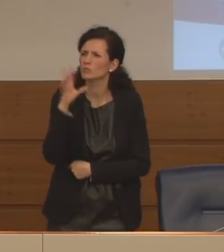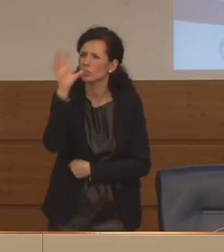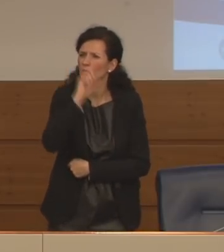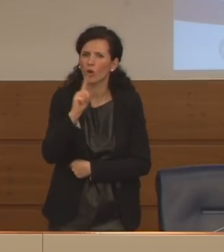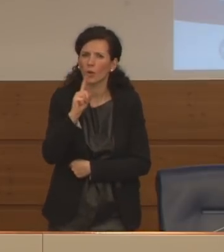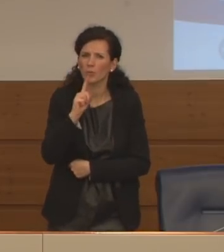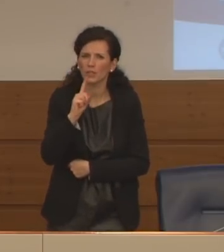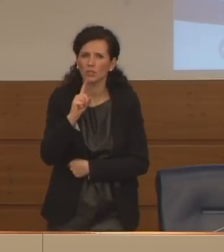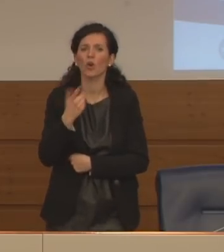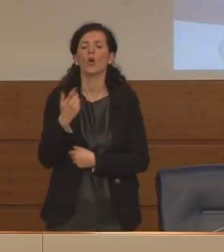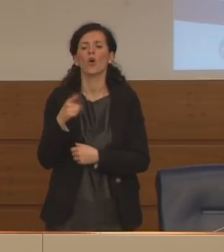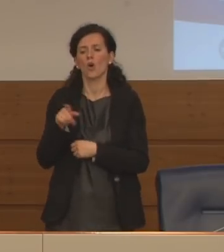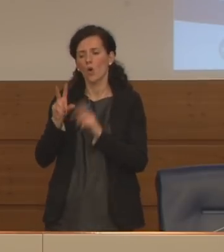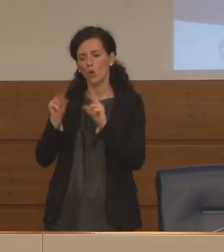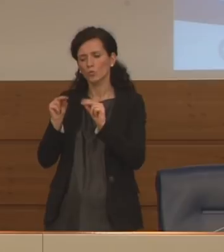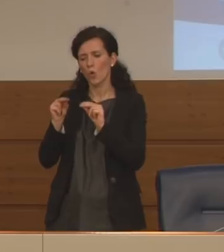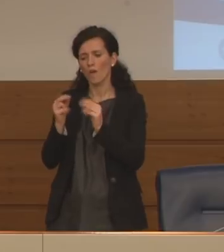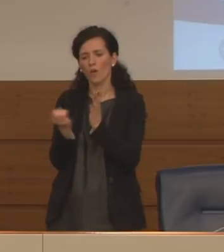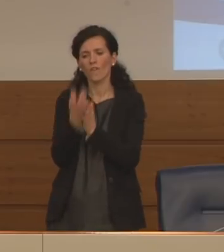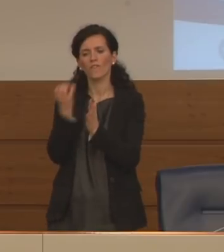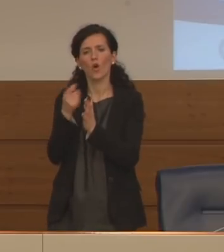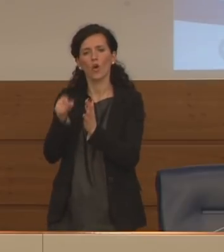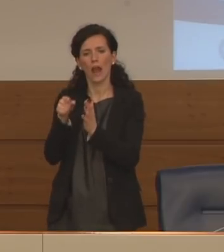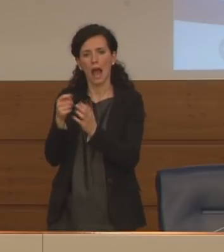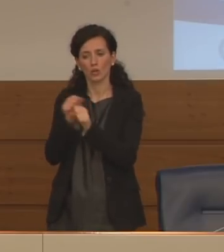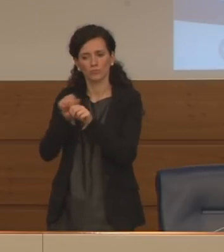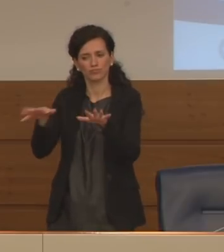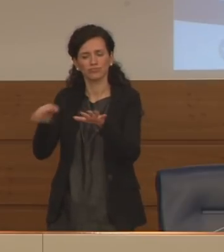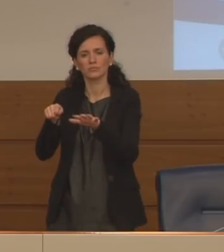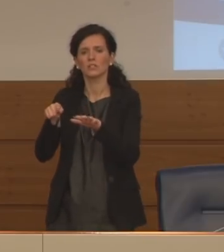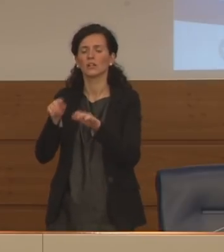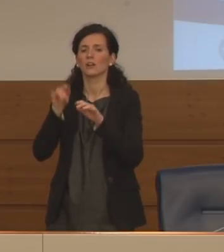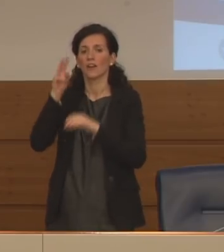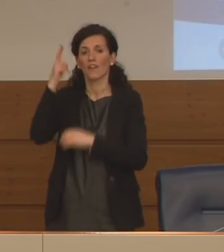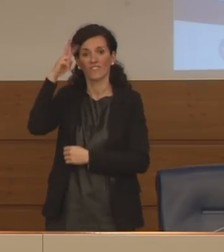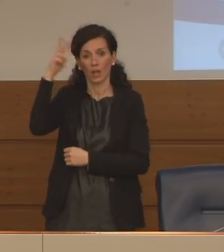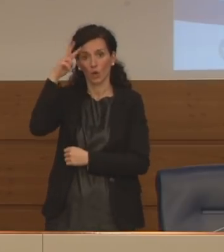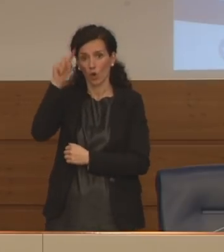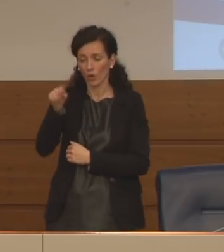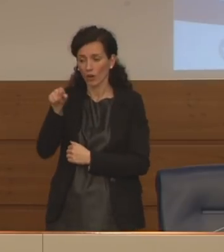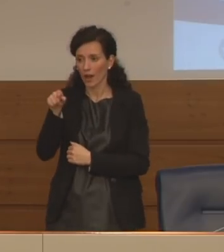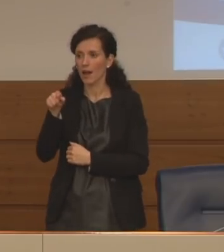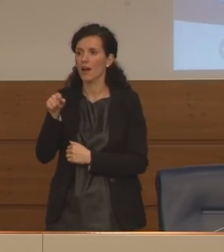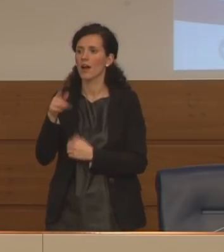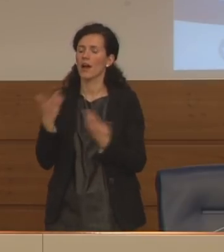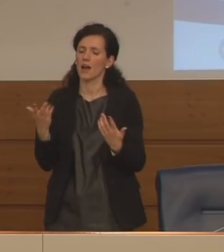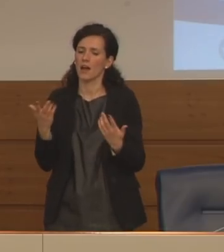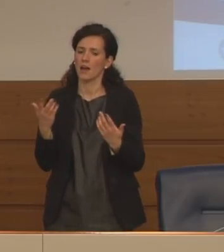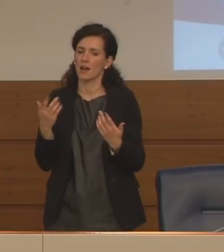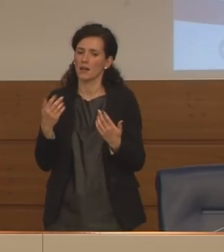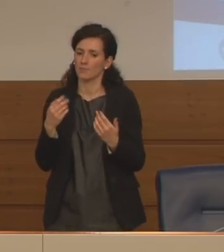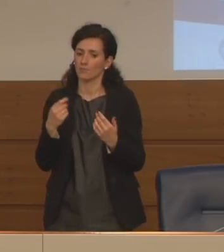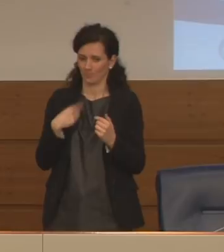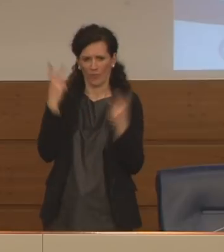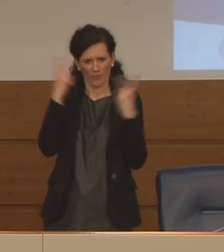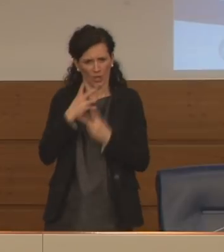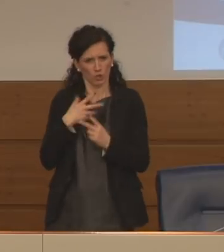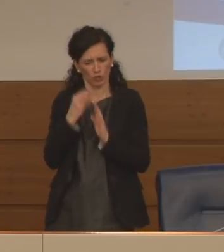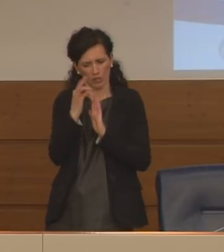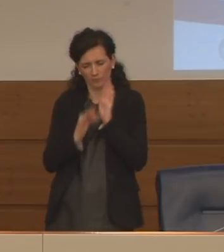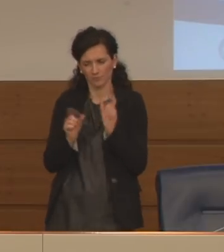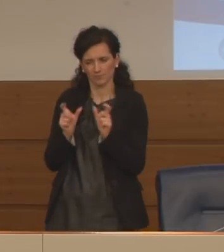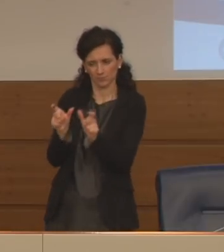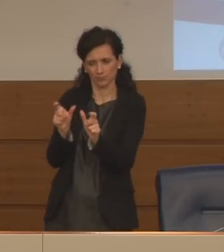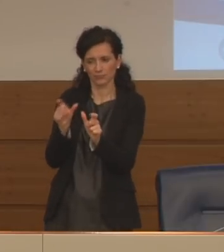focolaio che potrebbe essere quello di verona e quindi nonostante le misure di contenimento certo li abbiamo una